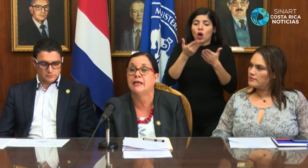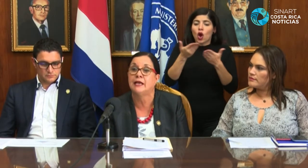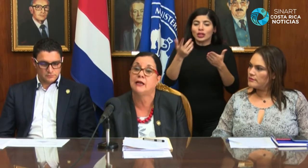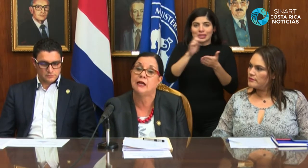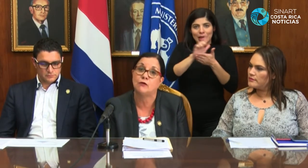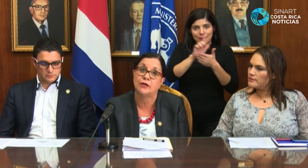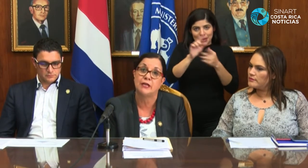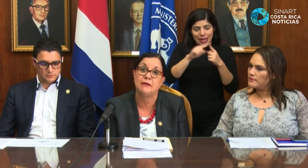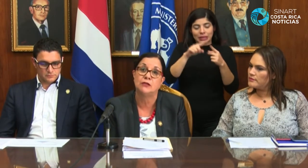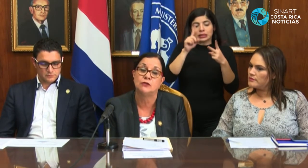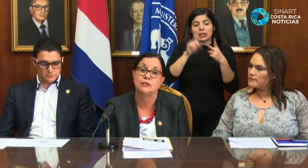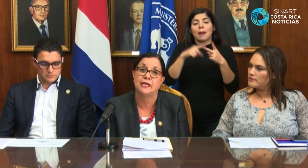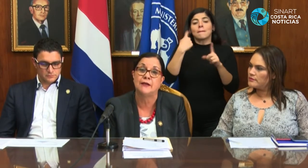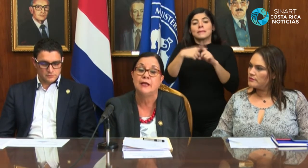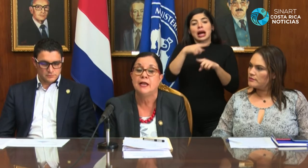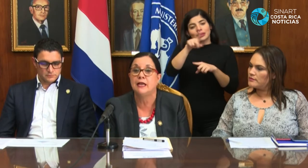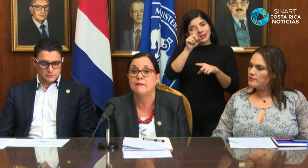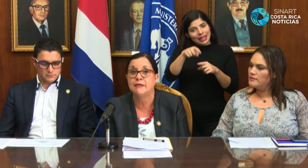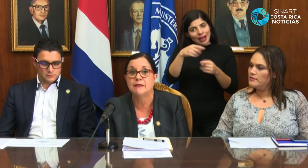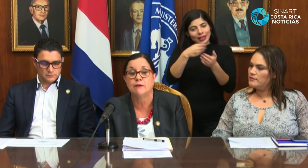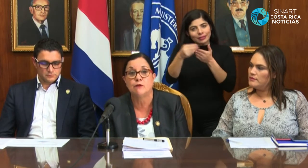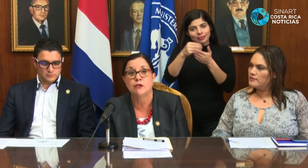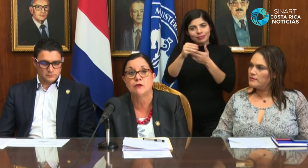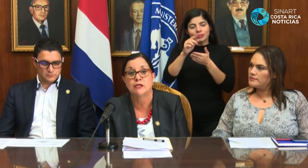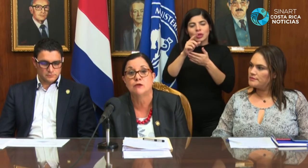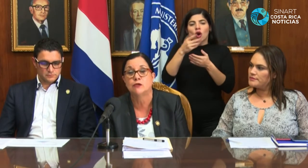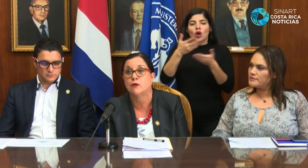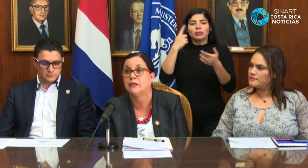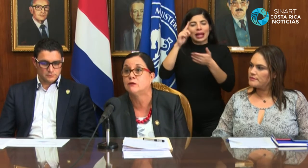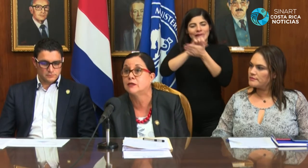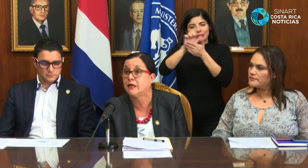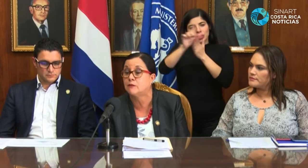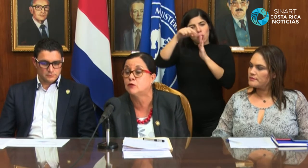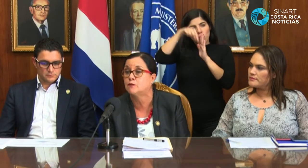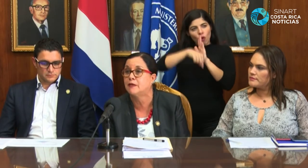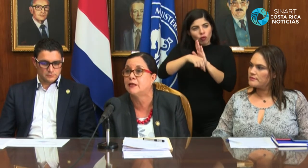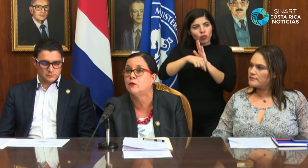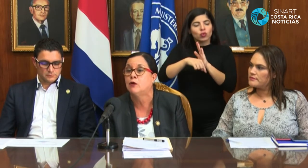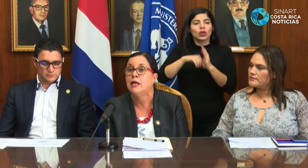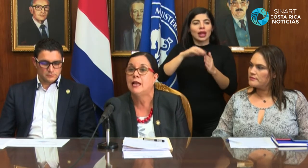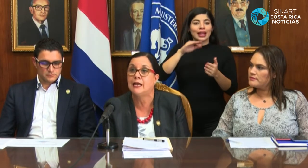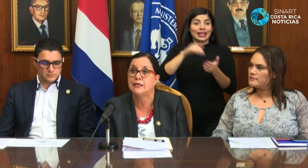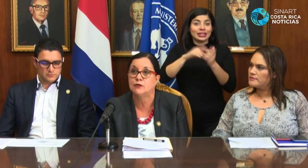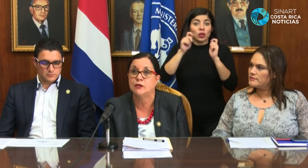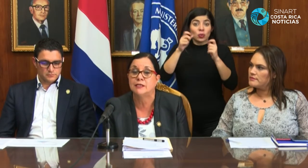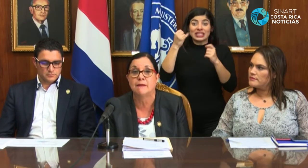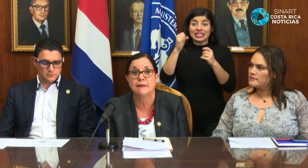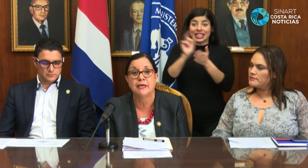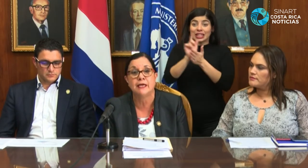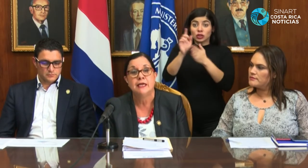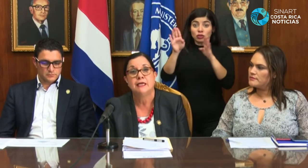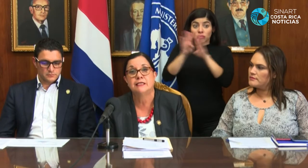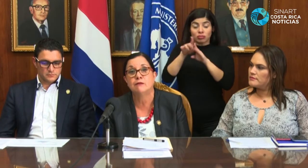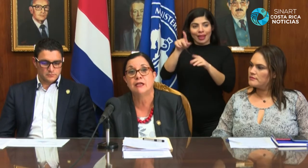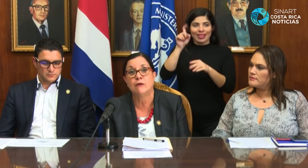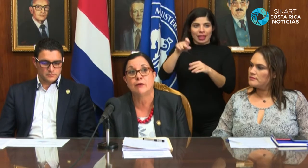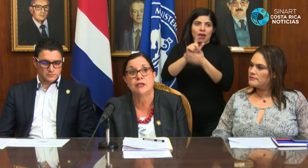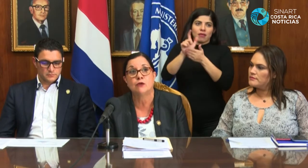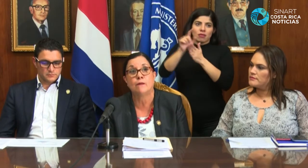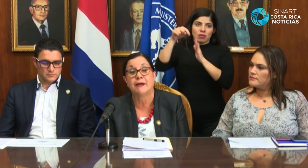tema de los requerimientos de la limpieza profunda en los centros educativos que hemos suspendido las lecciones. También